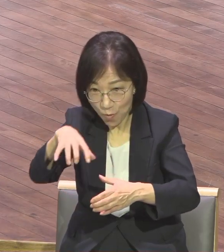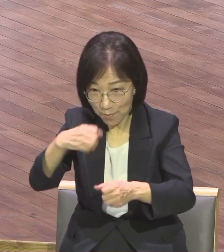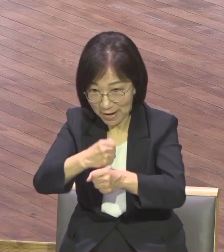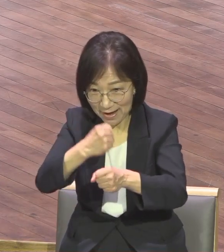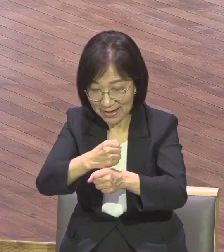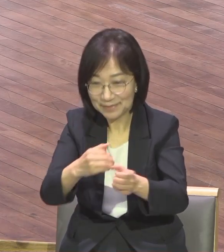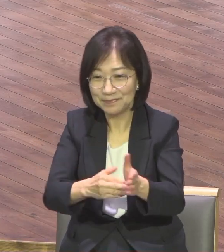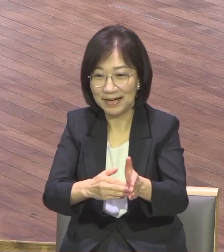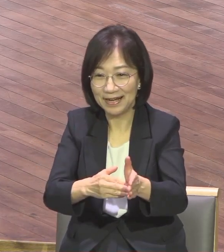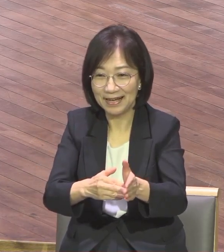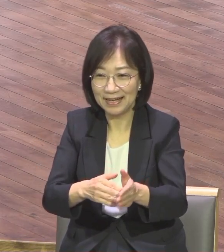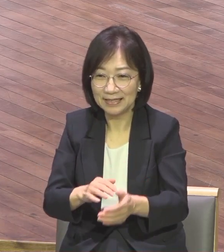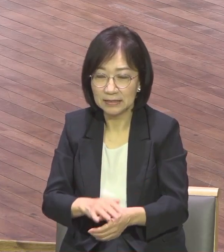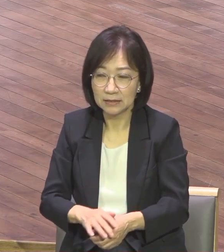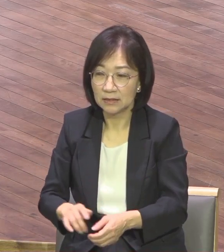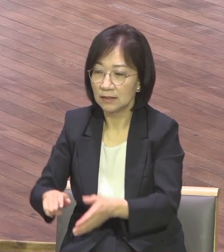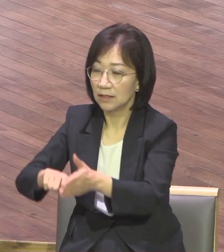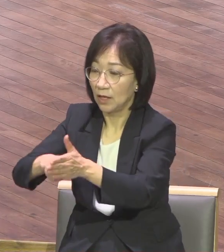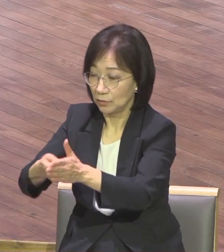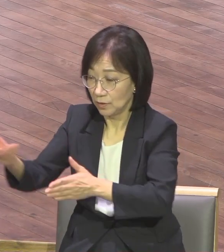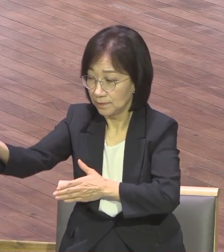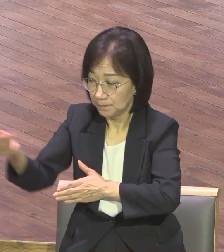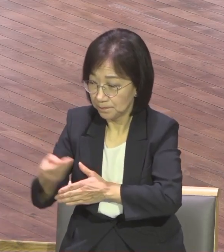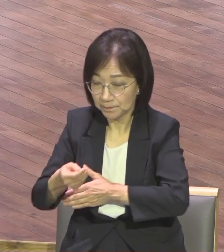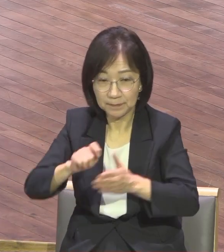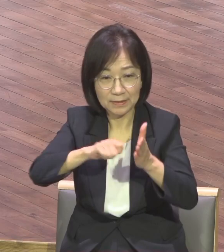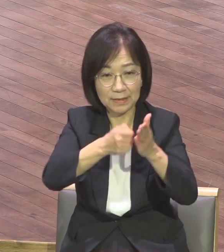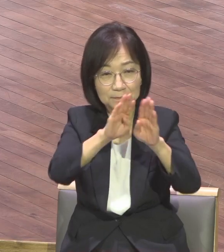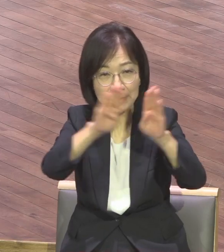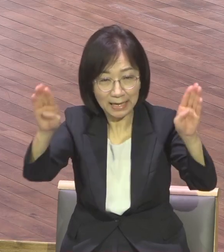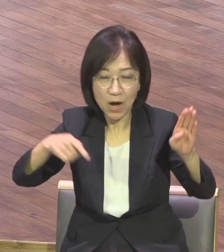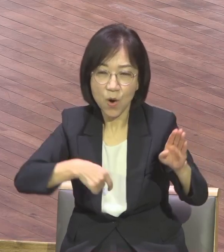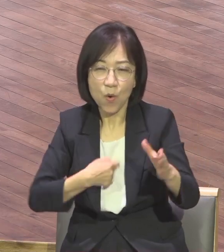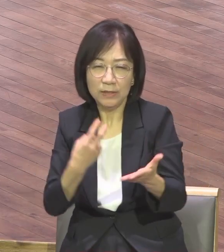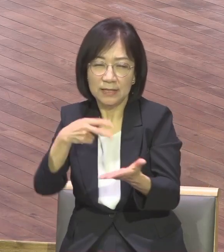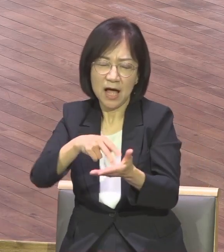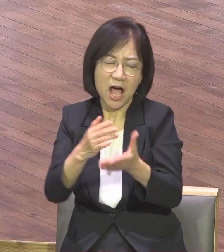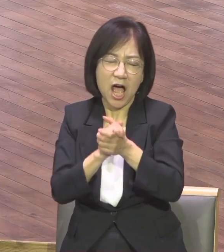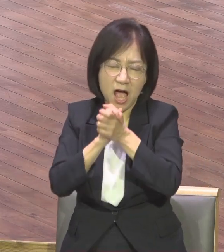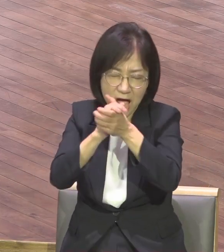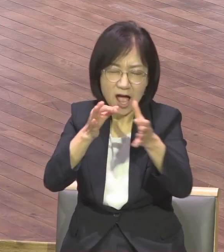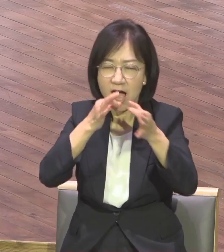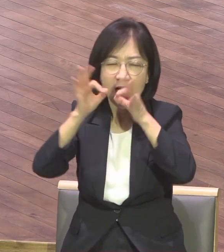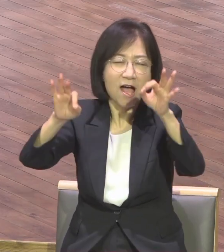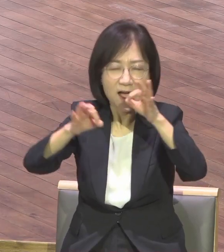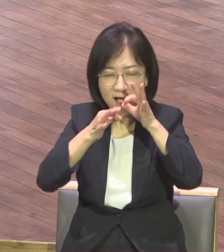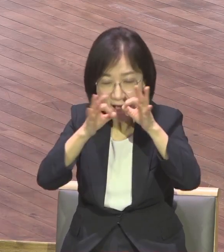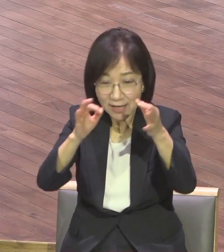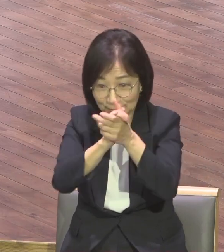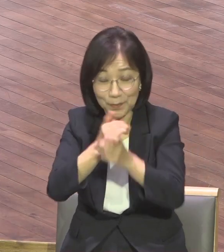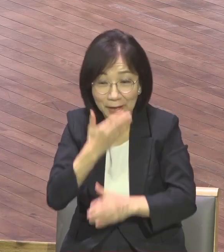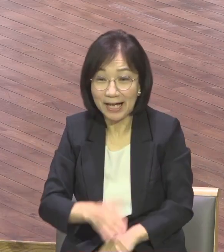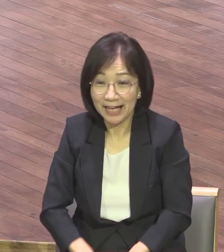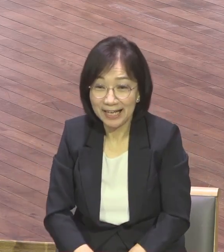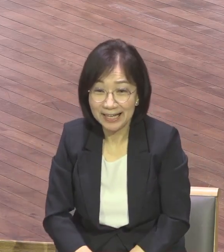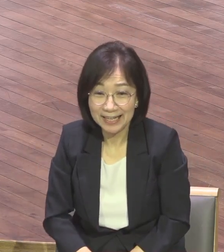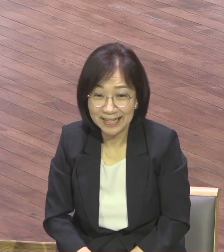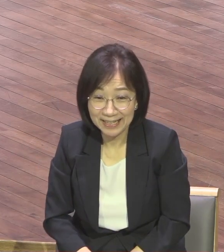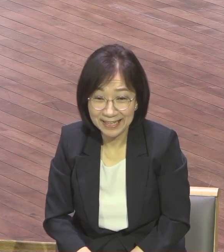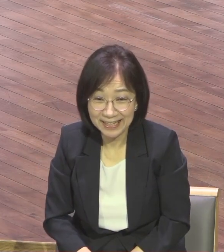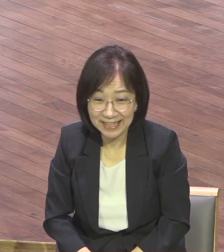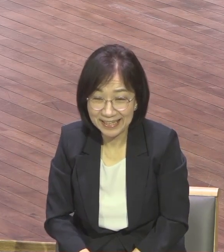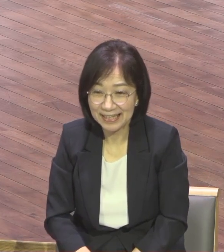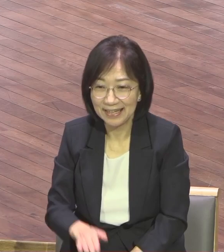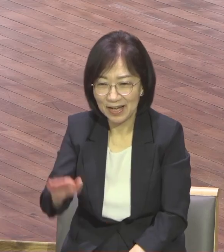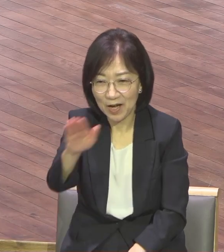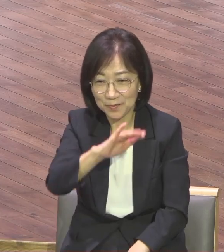쫙 만들어놨어요. 열심히 가지고 들어가면 그냥 부르짖고 밤새도록 할 수 있는 기도굴 다 있다니까. 나는 책임 없어.